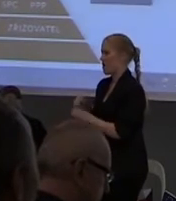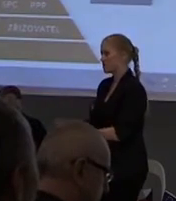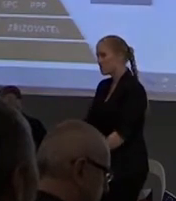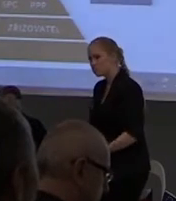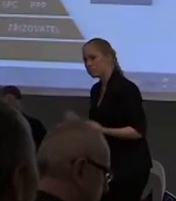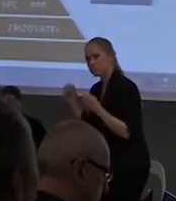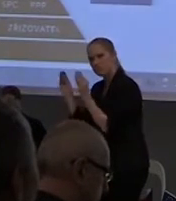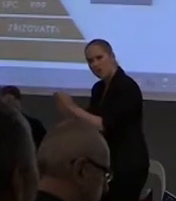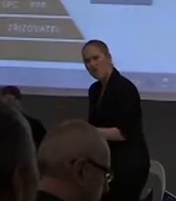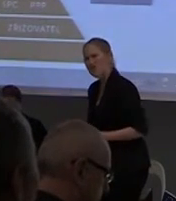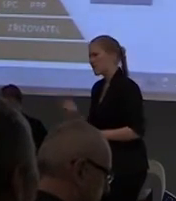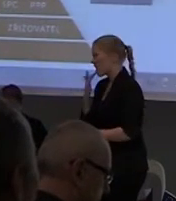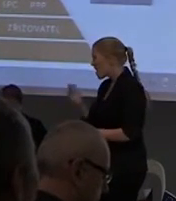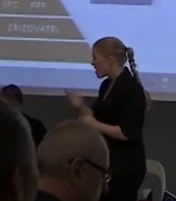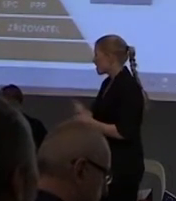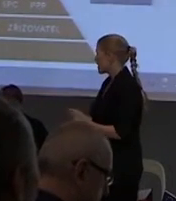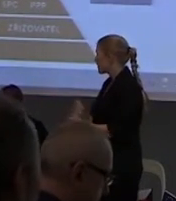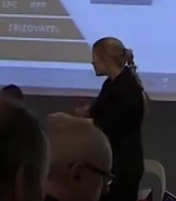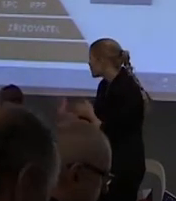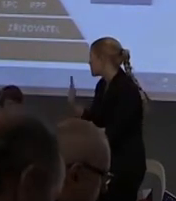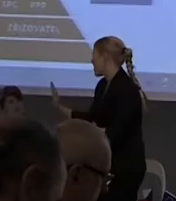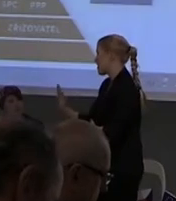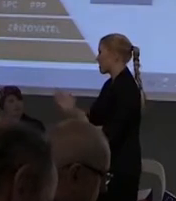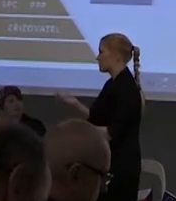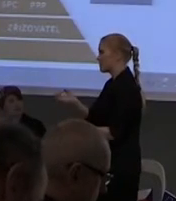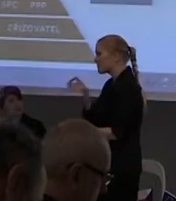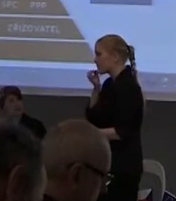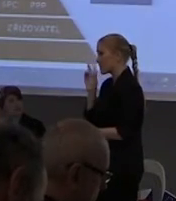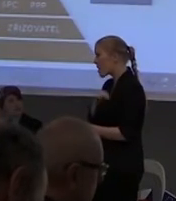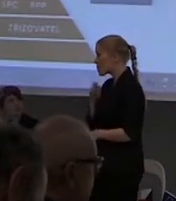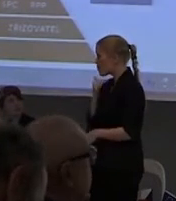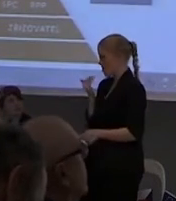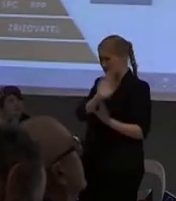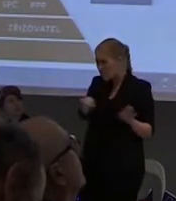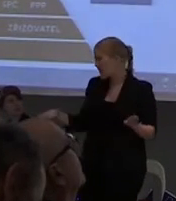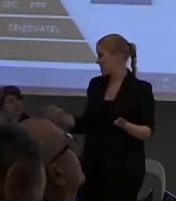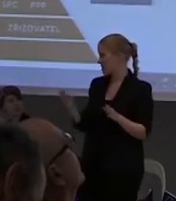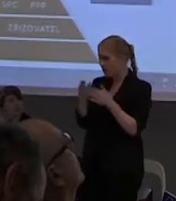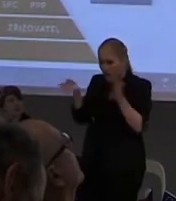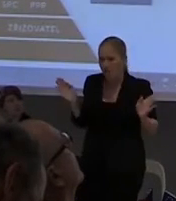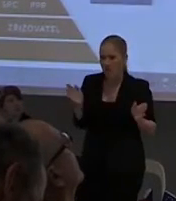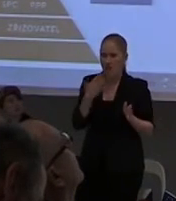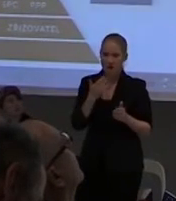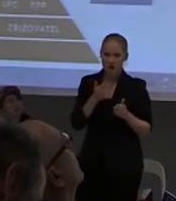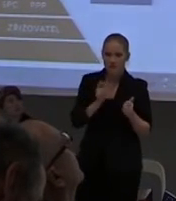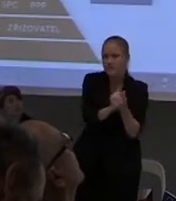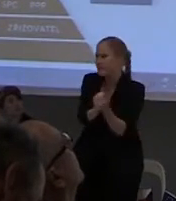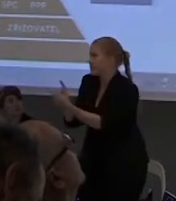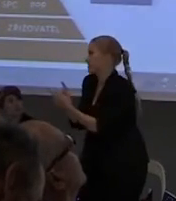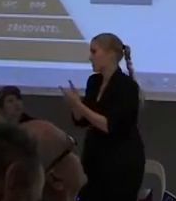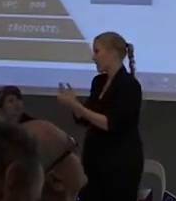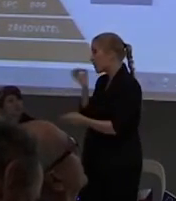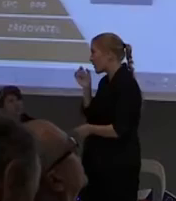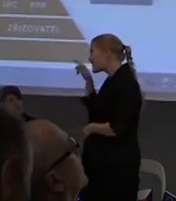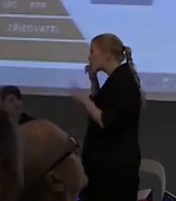kolikrát, já prostě se nemůžu věnovat jenom hlukovi na úkol ostatních dětí, to prostě takhle dál nejde. Já chápu, že potřebuji něco jiného, ale na